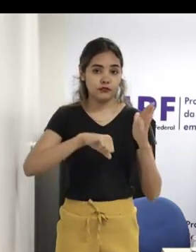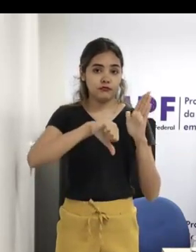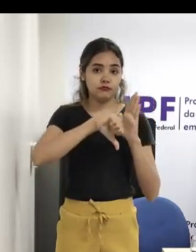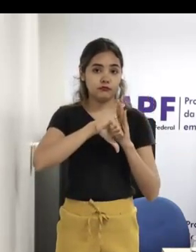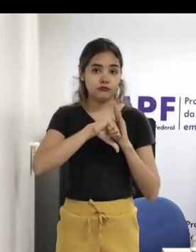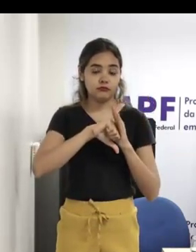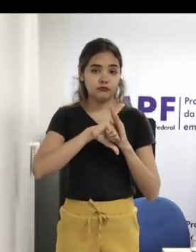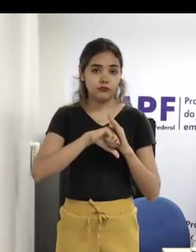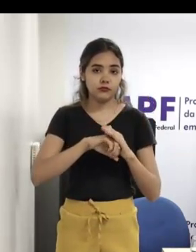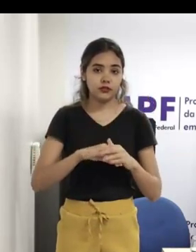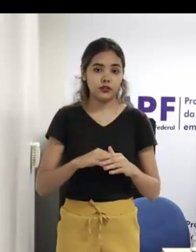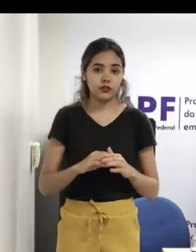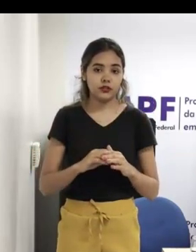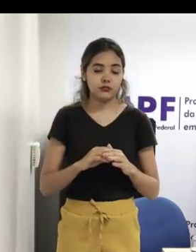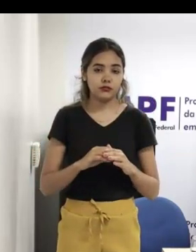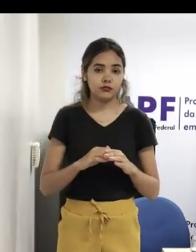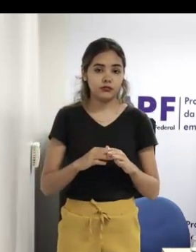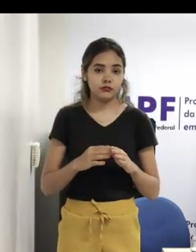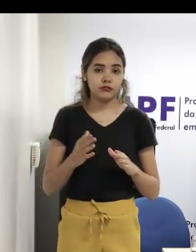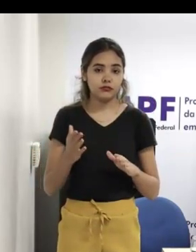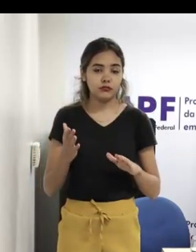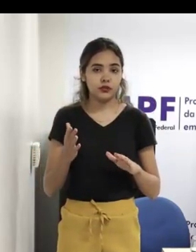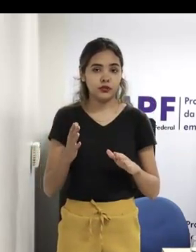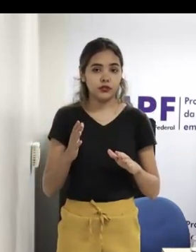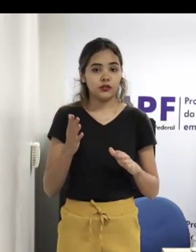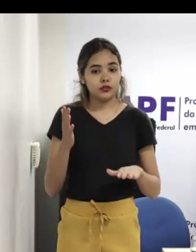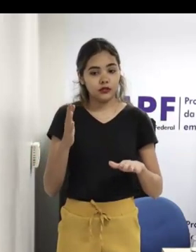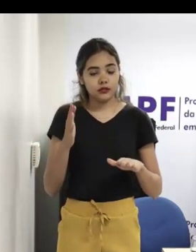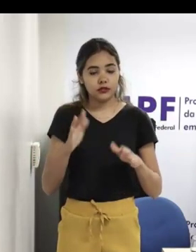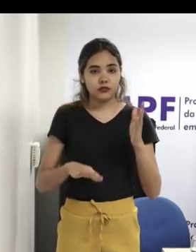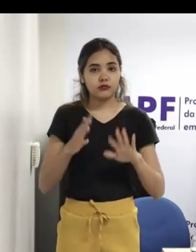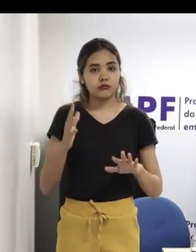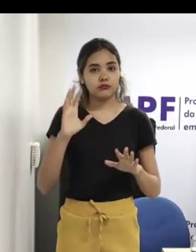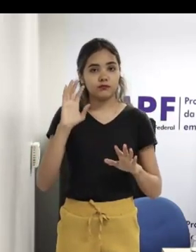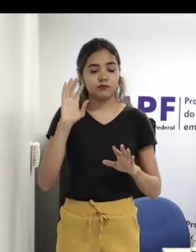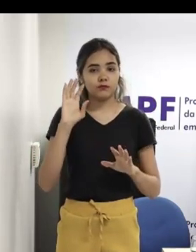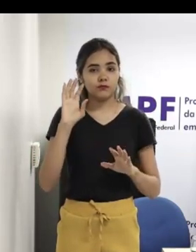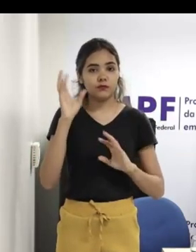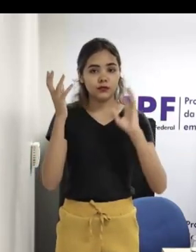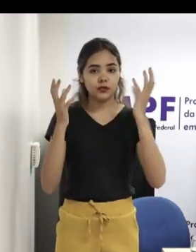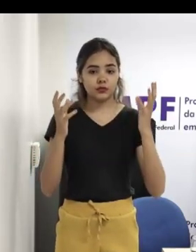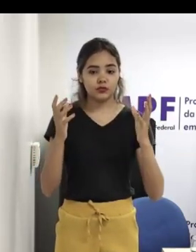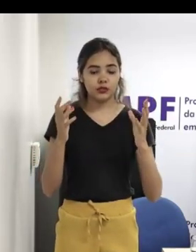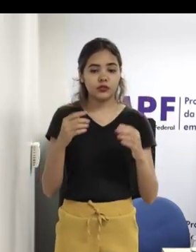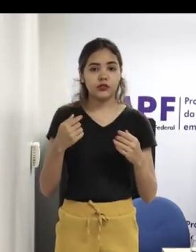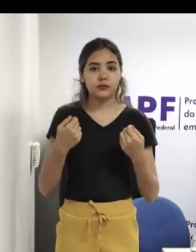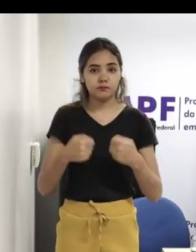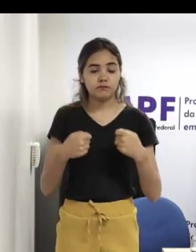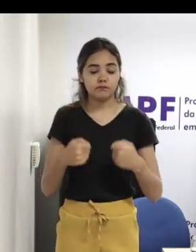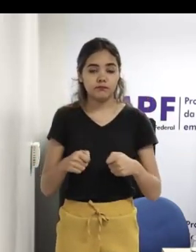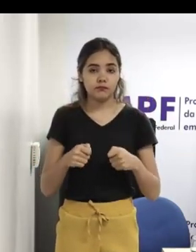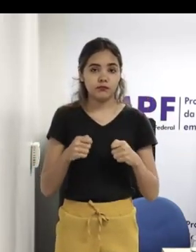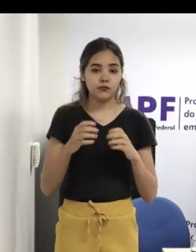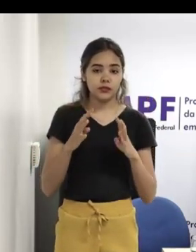análise do caso concreto Então vai de fato a uma progressão da